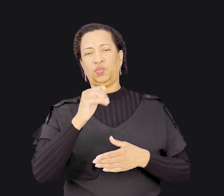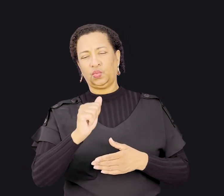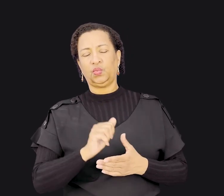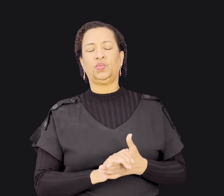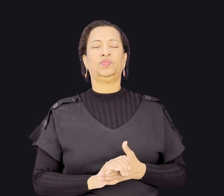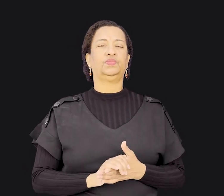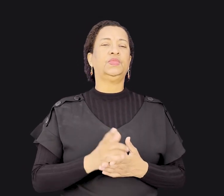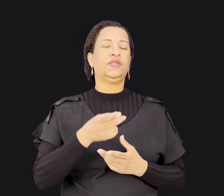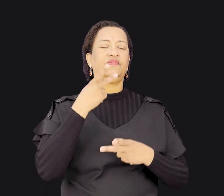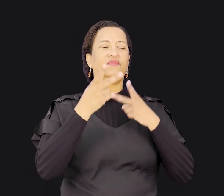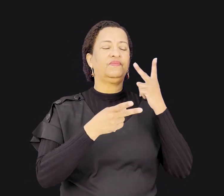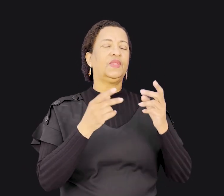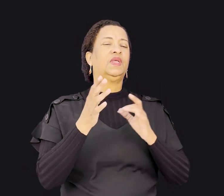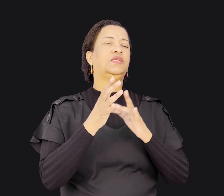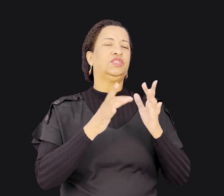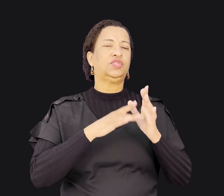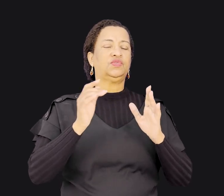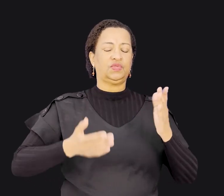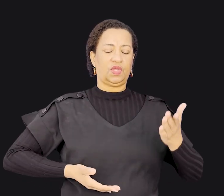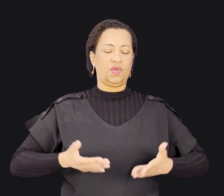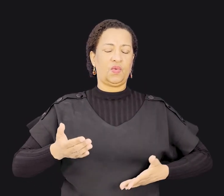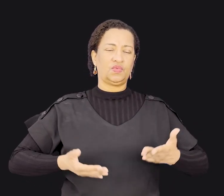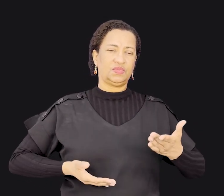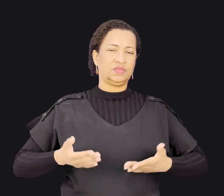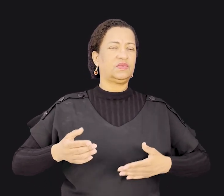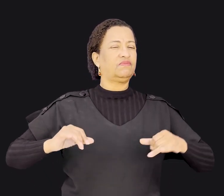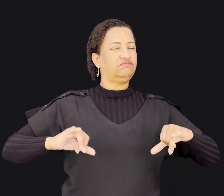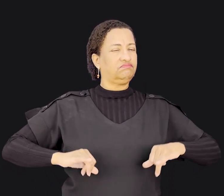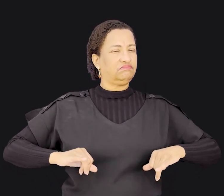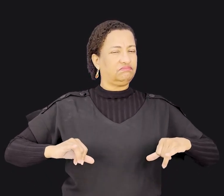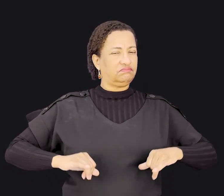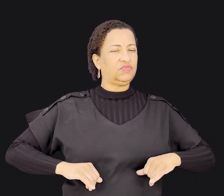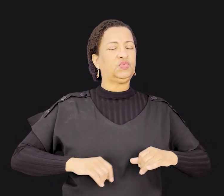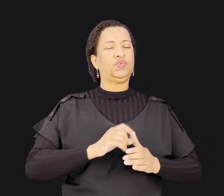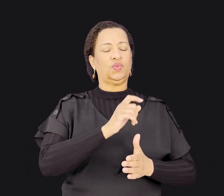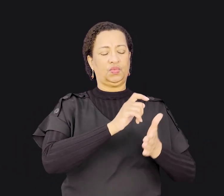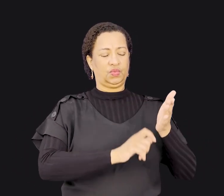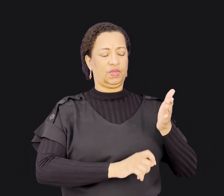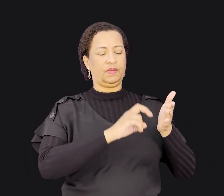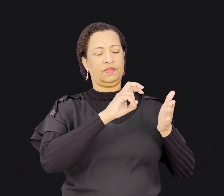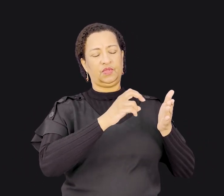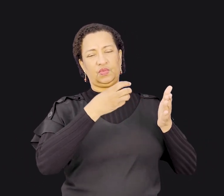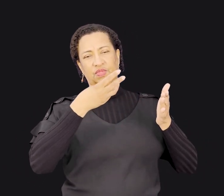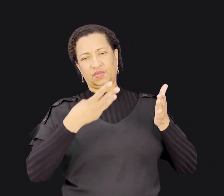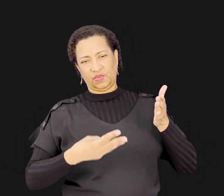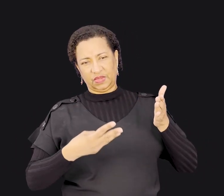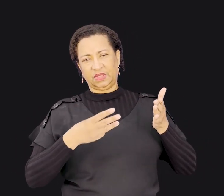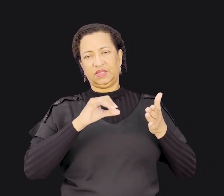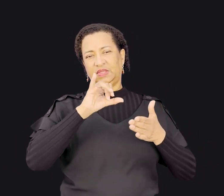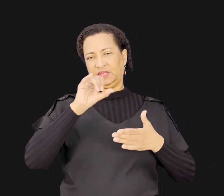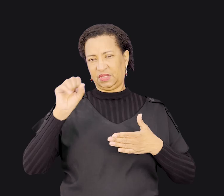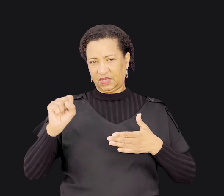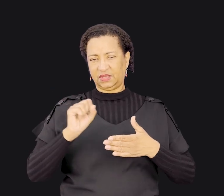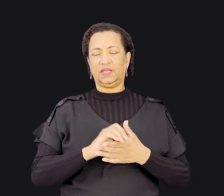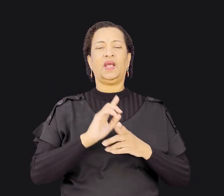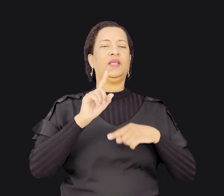Jesus com o servo sofredor de Isaías 53. Depois de falar que Jesus morreu na cruz por nós, Pedro